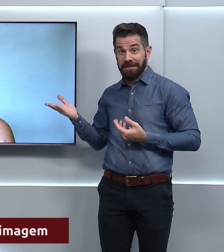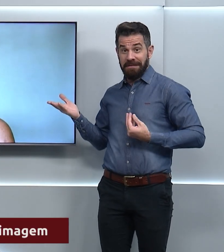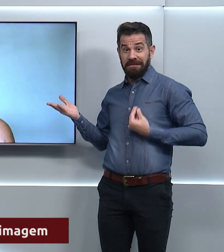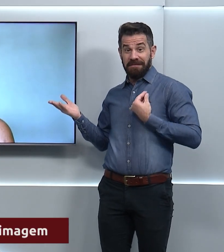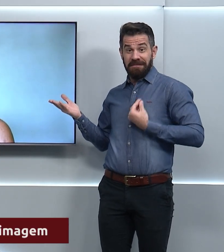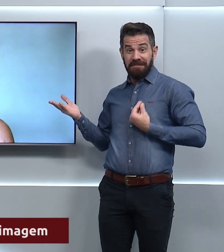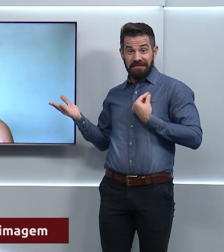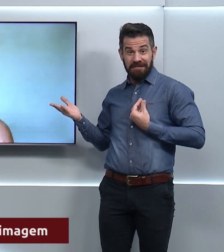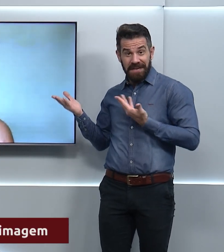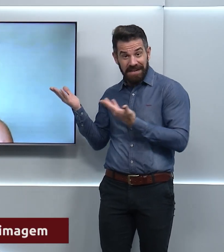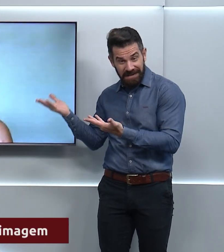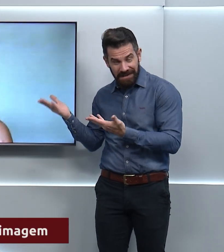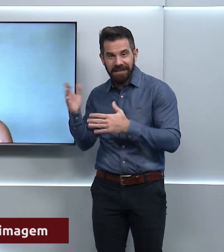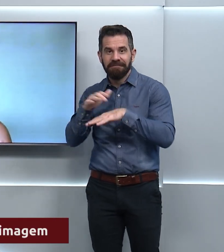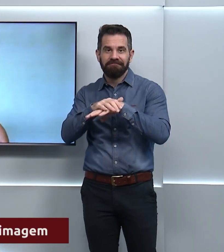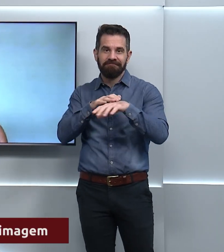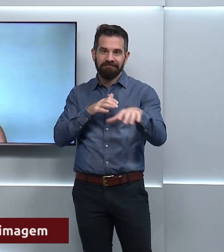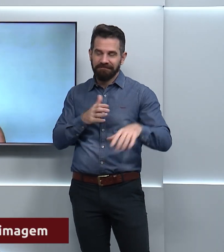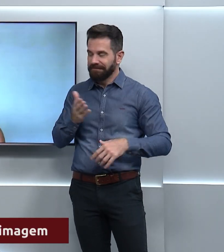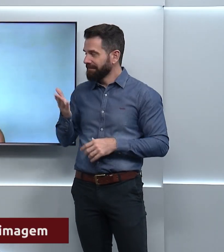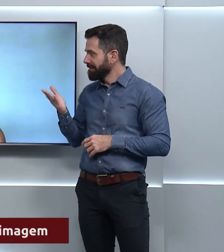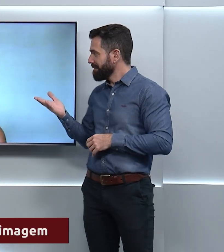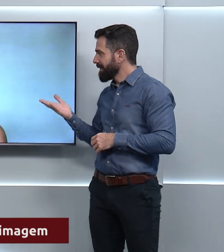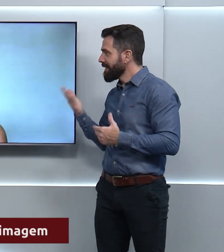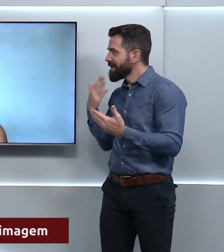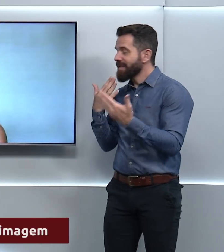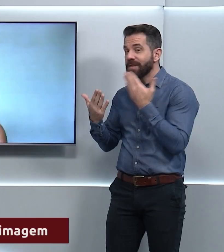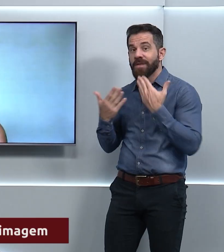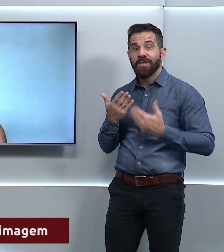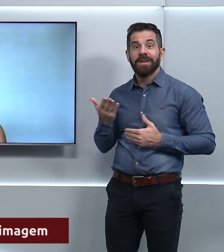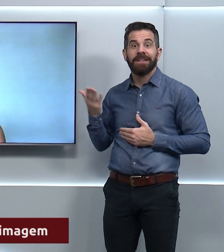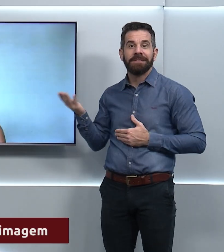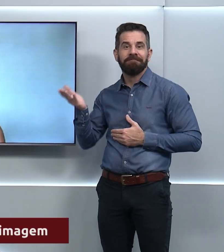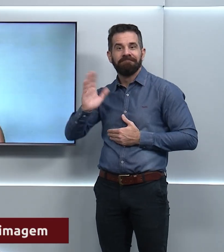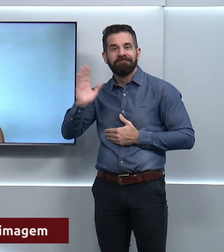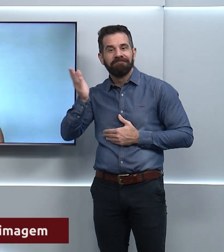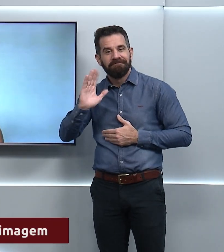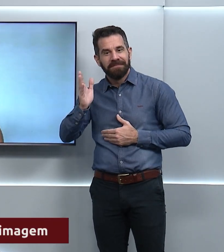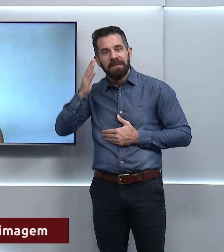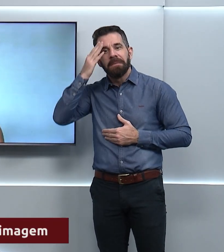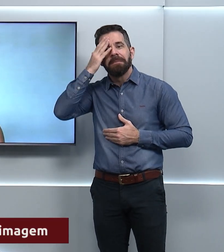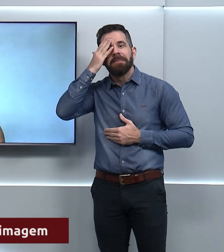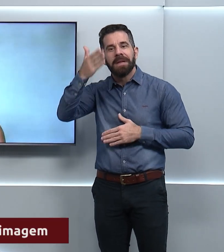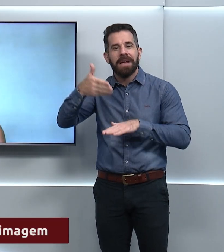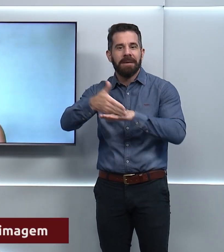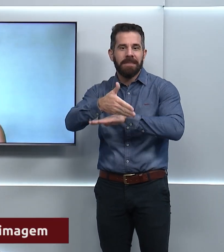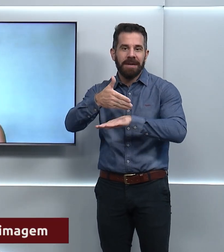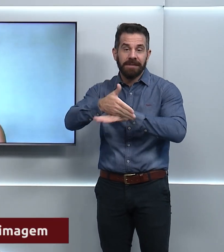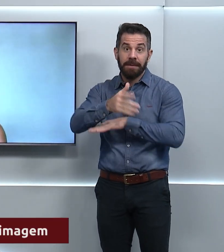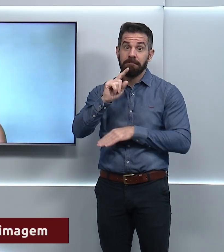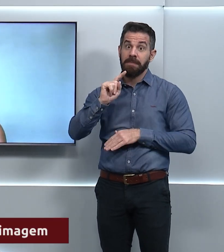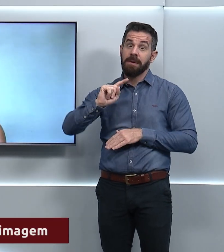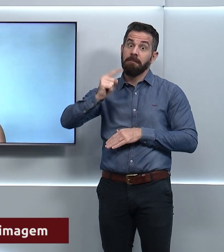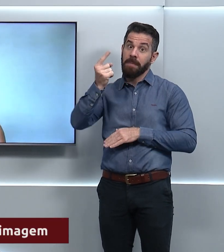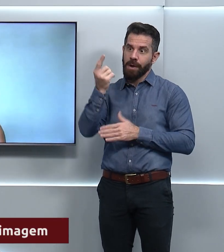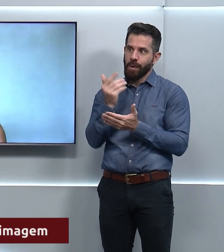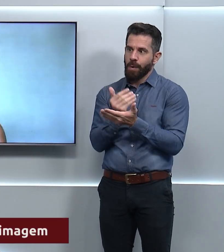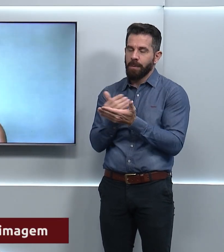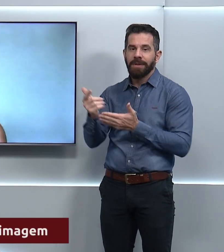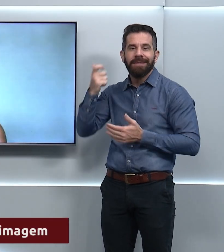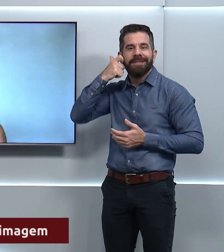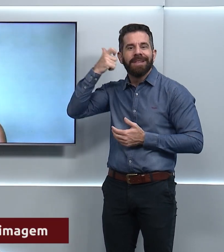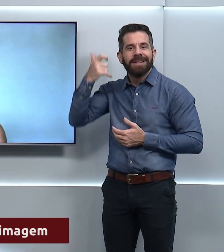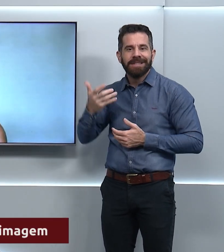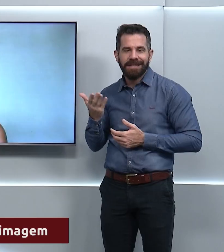aparece, na verdade, aqui na nossa tela para conversar de forma remota com a gente. Olá, muito obrigada pela sua presença. Peço que para a gente começar, a senhora se